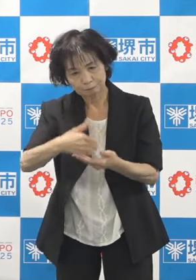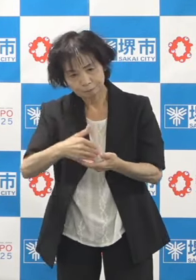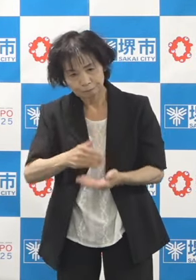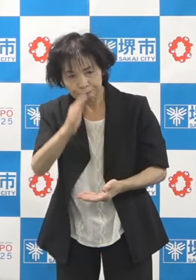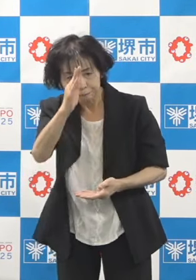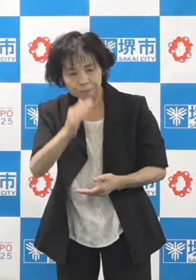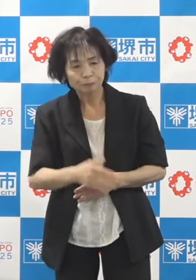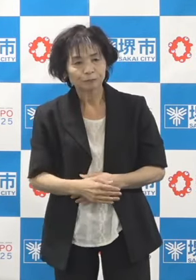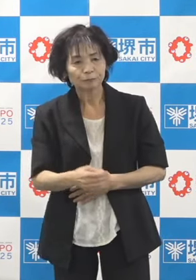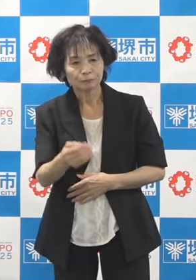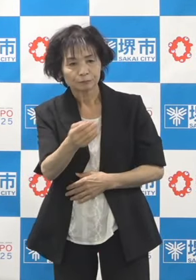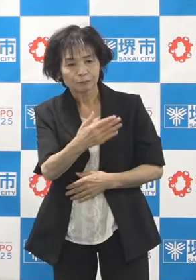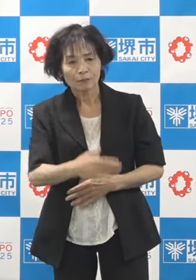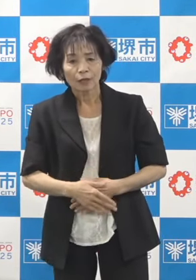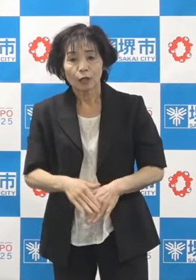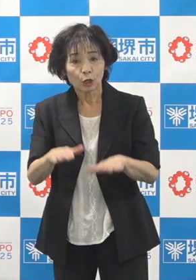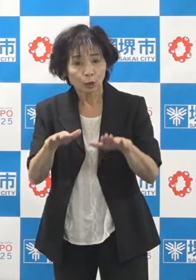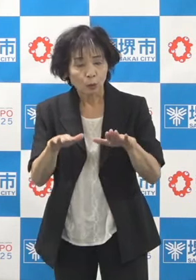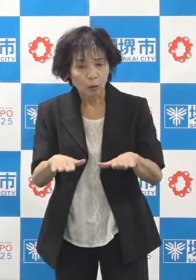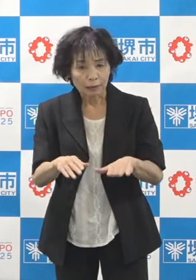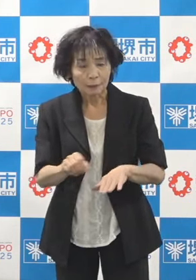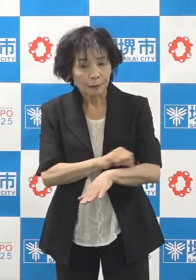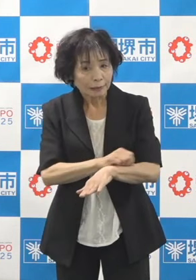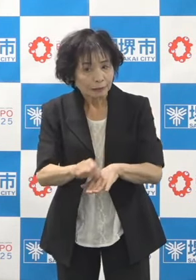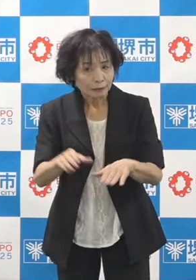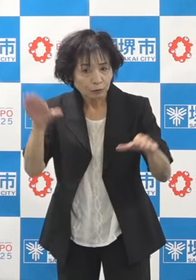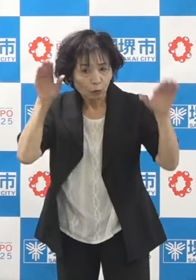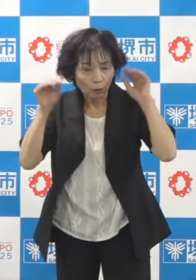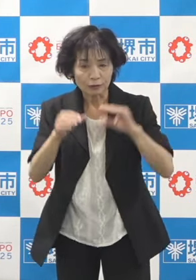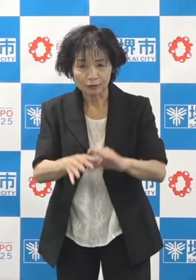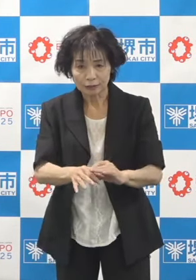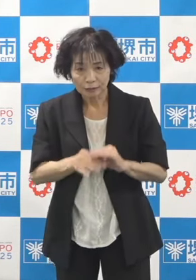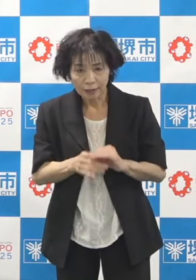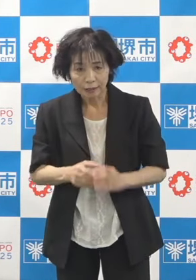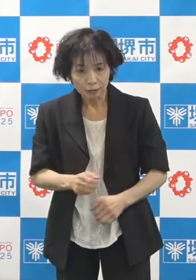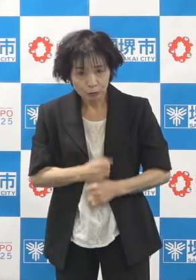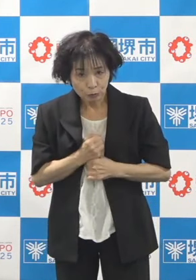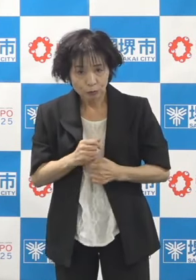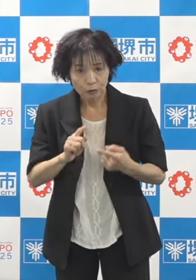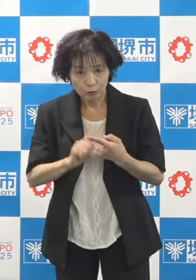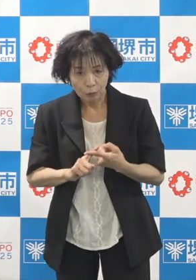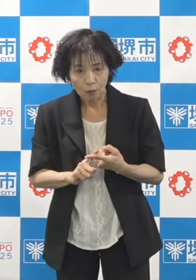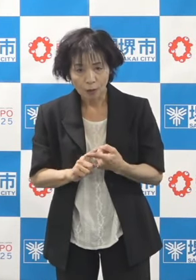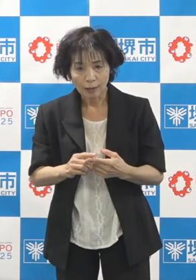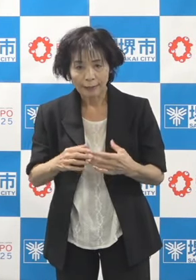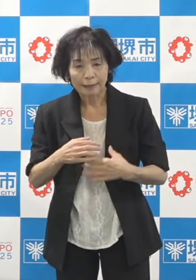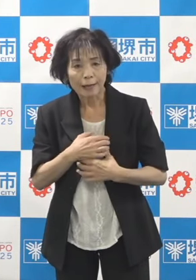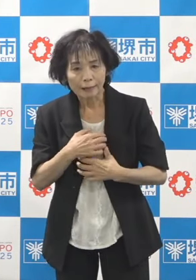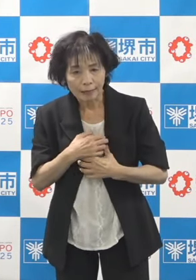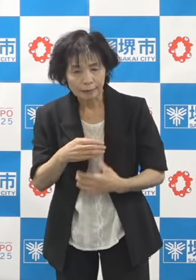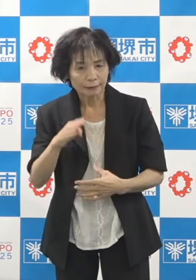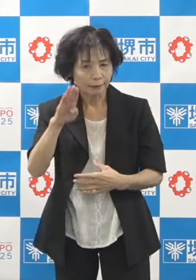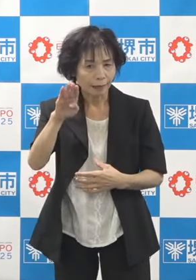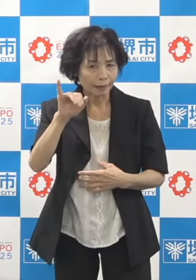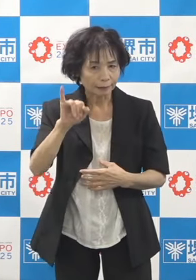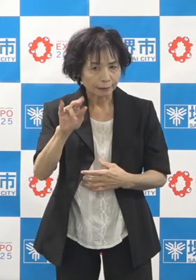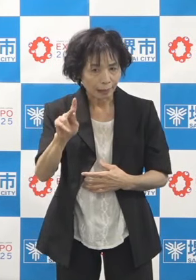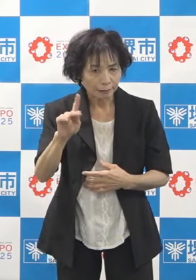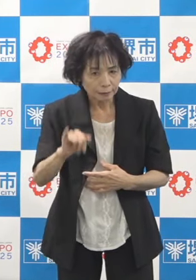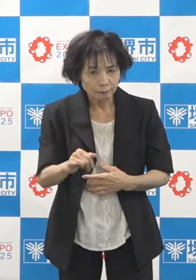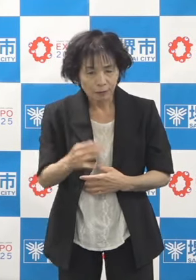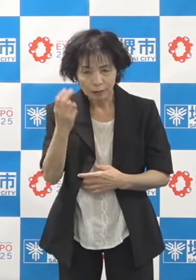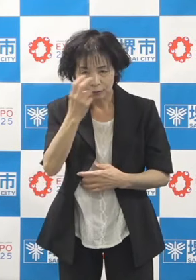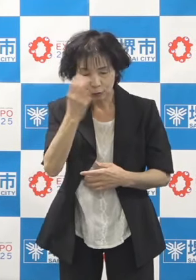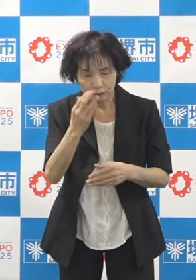い、今回の臨時情報に関しては注意と警戒ということがあって、調査中